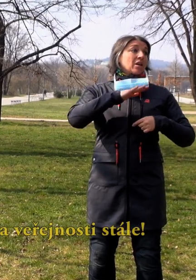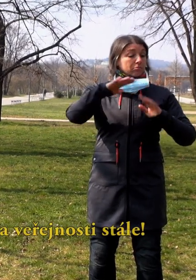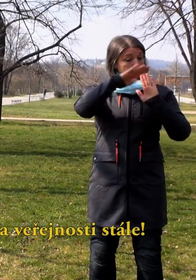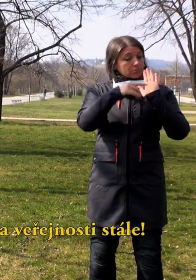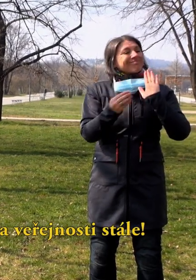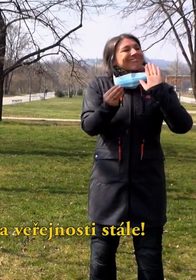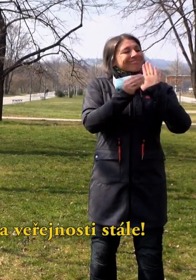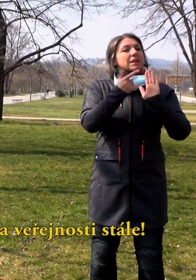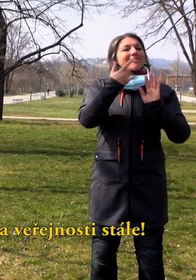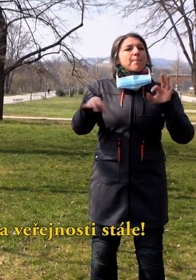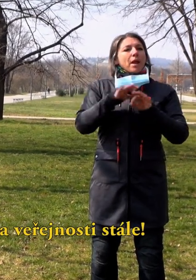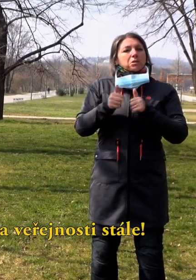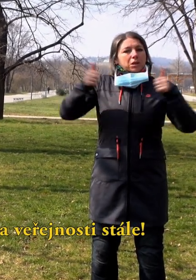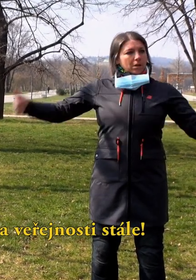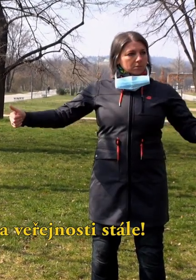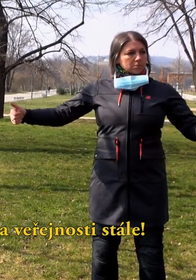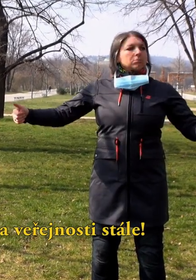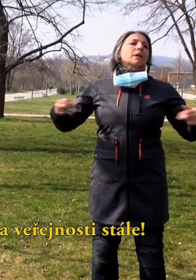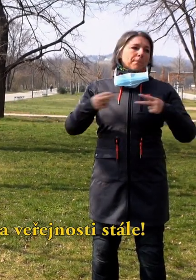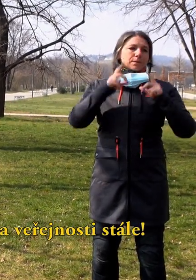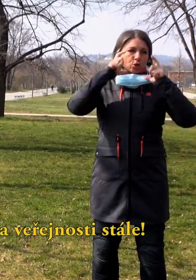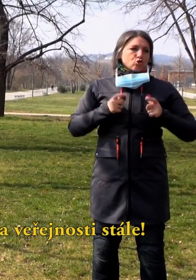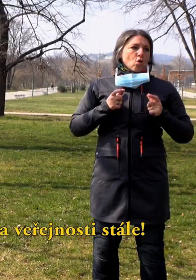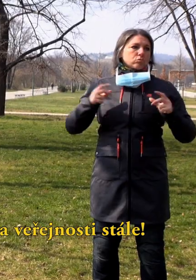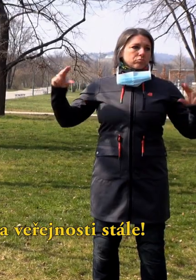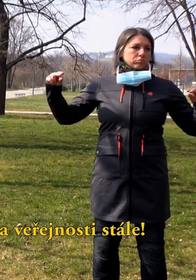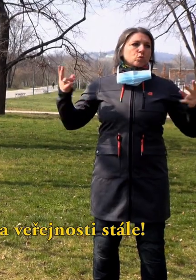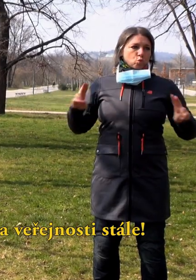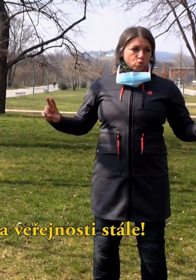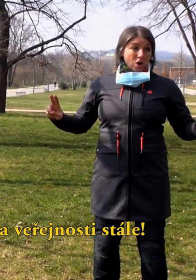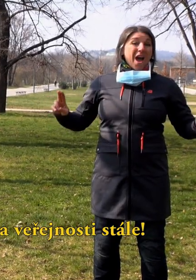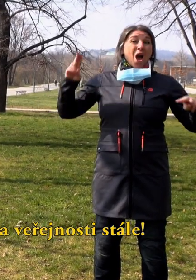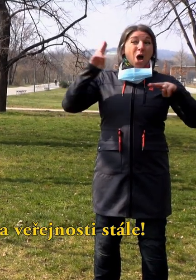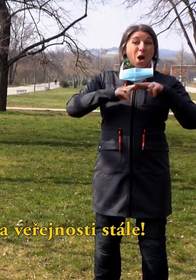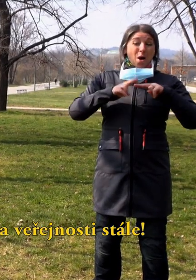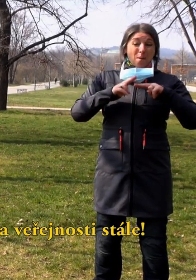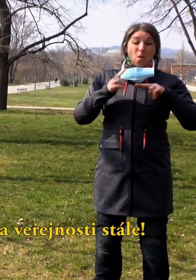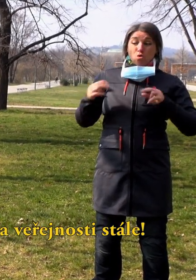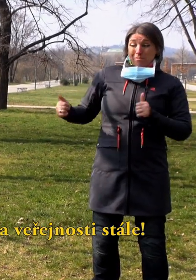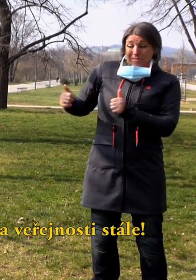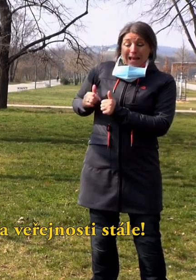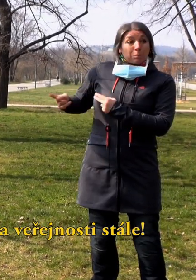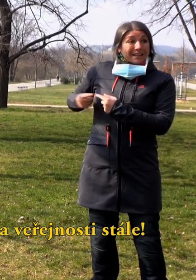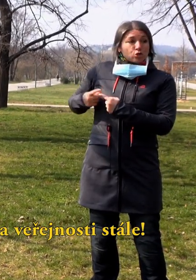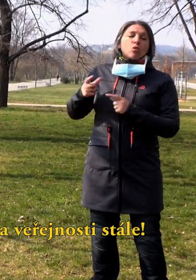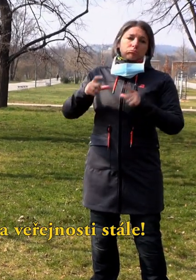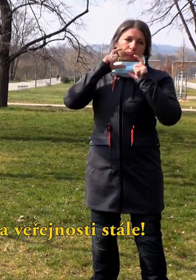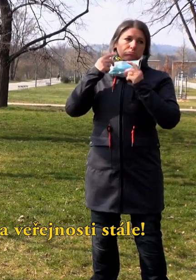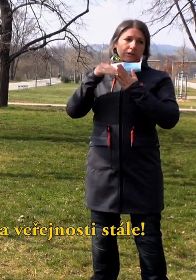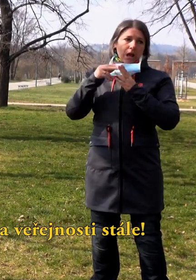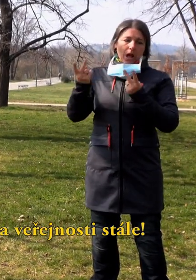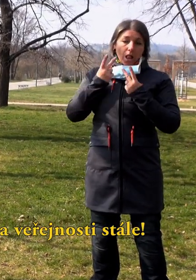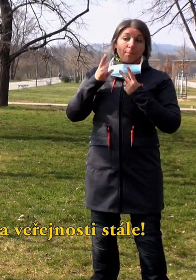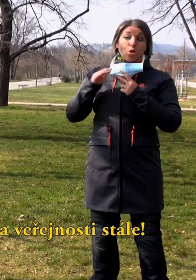metry. Až budu mluvit sám a Simona bude stranou, tak si roušku sundám taky, abyste mě dobře mohli